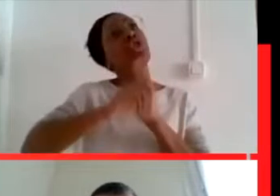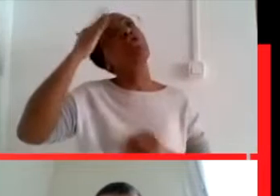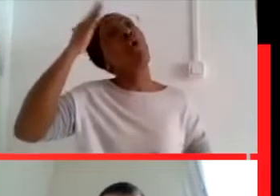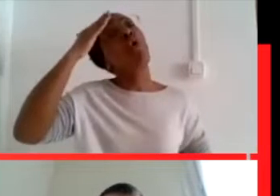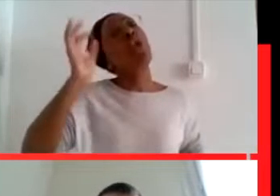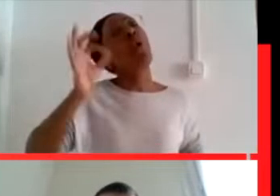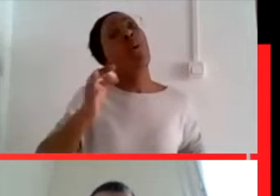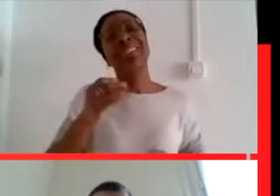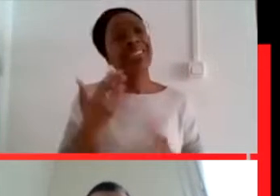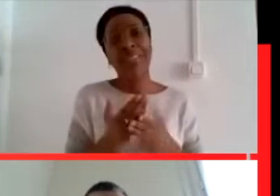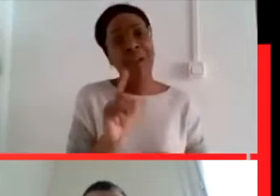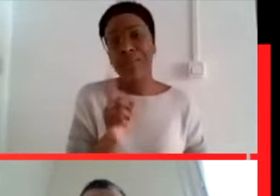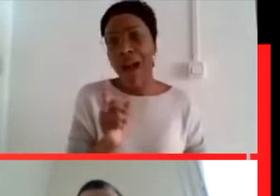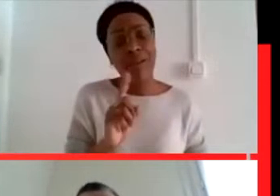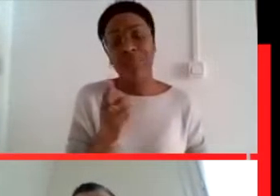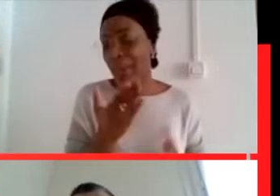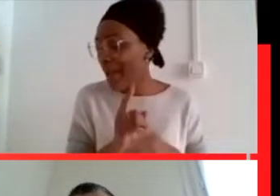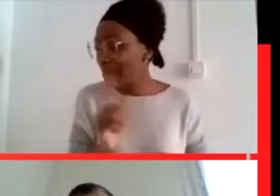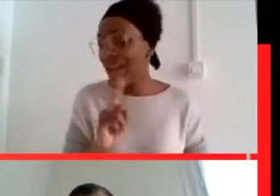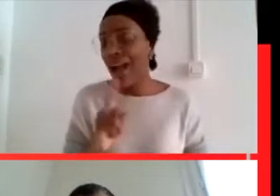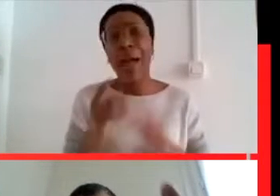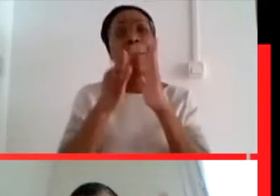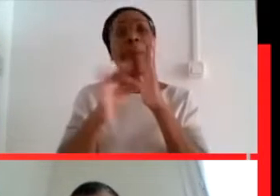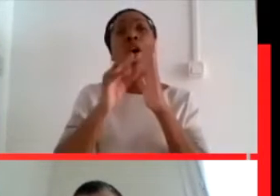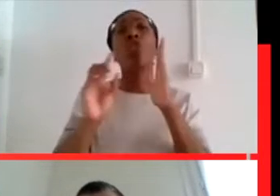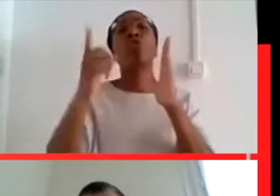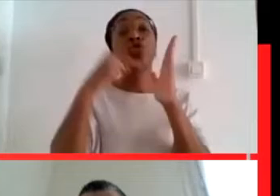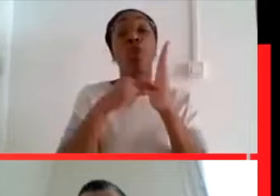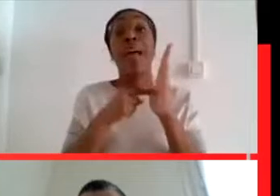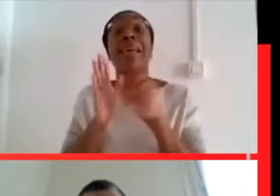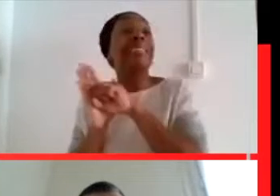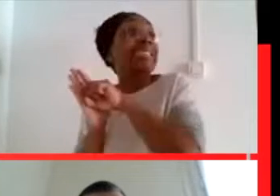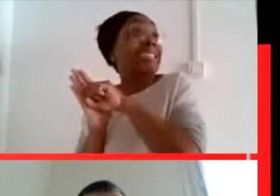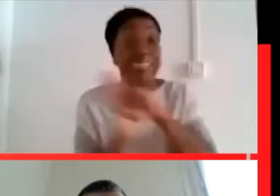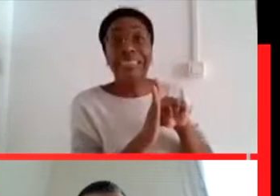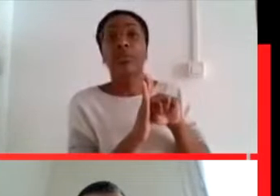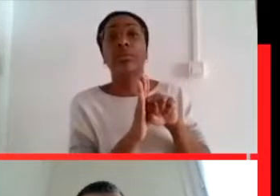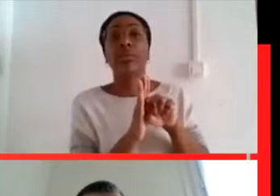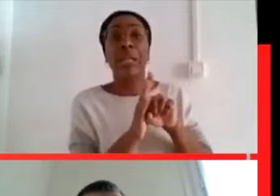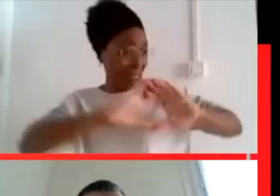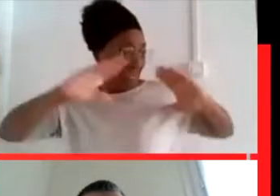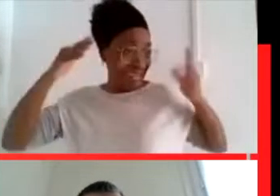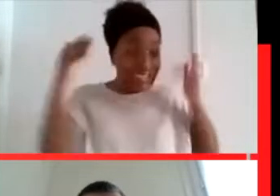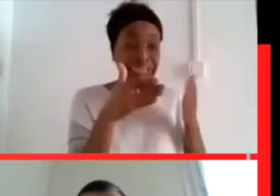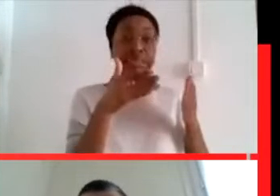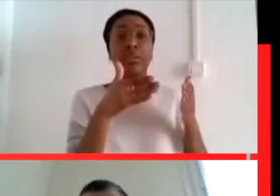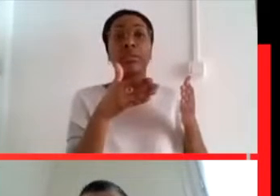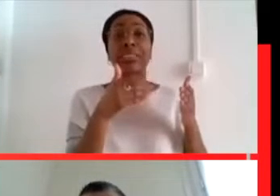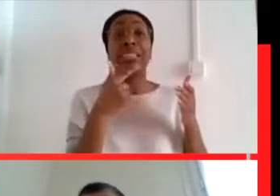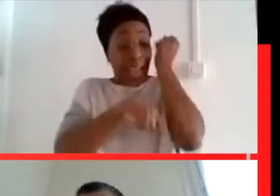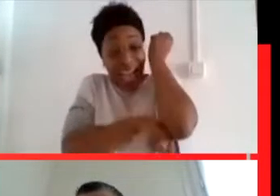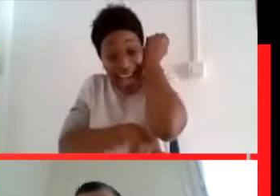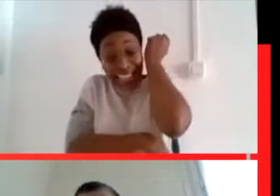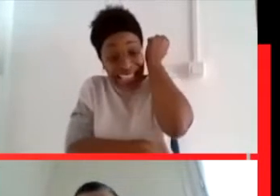que d'autres. Non, la parole de Dieu, elle est centrale. C'est-à-dire que elle doit être la racine de